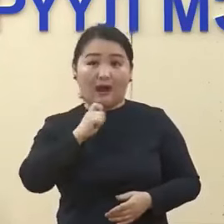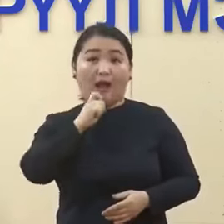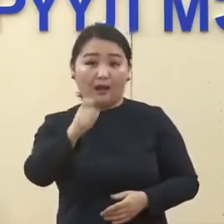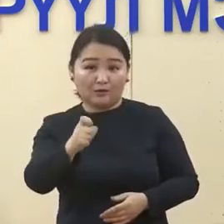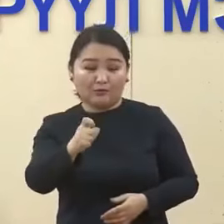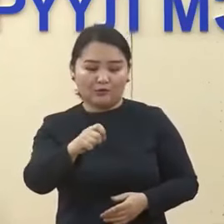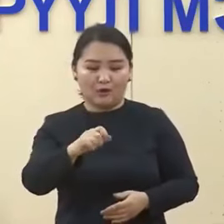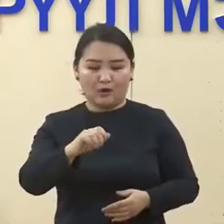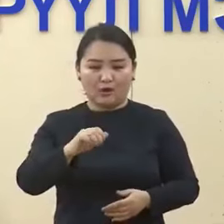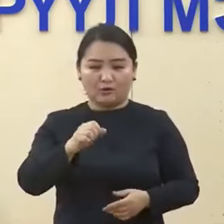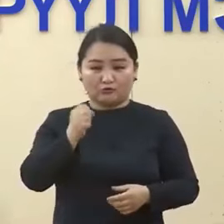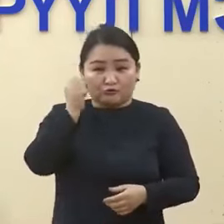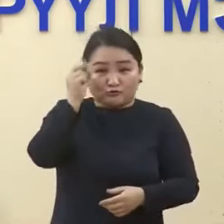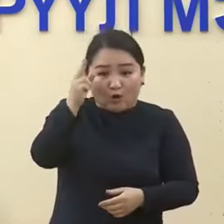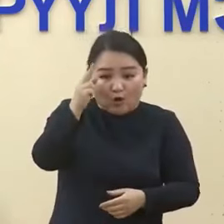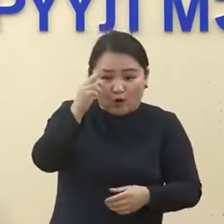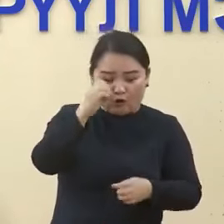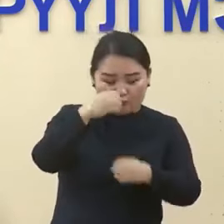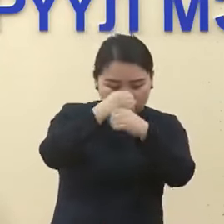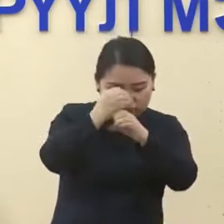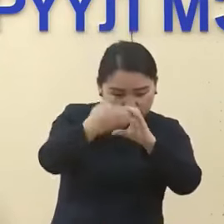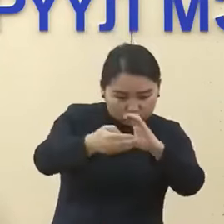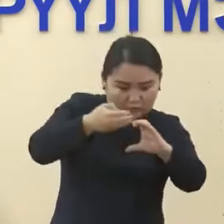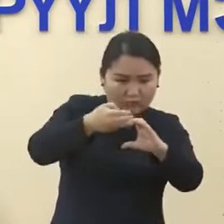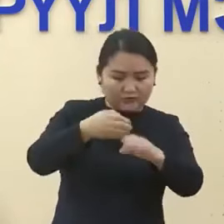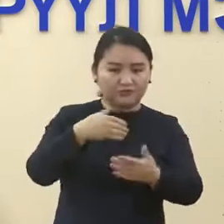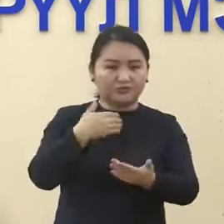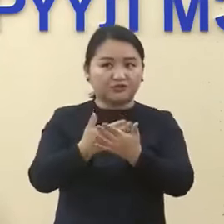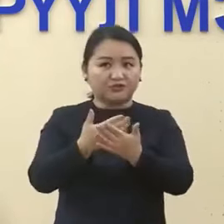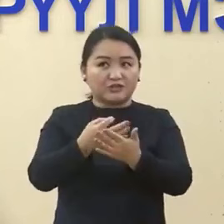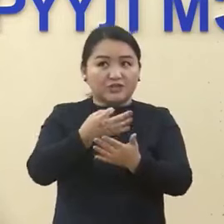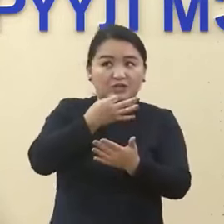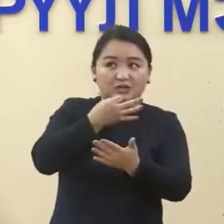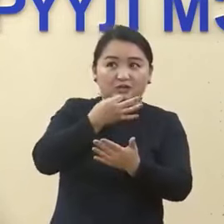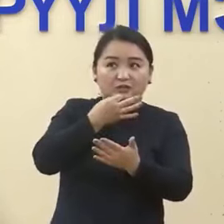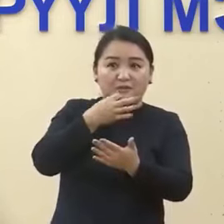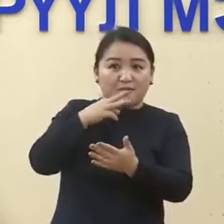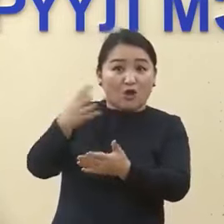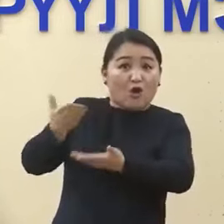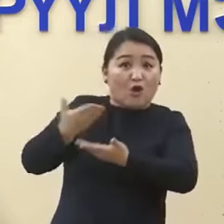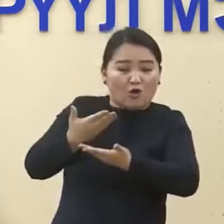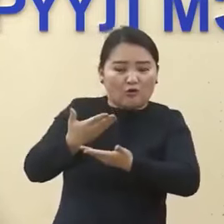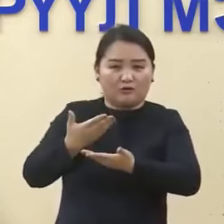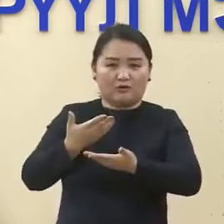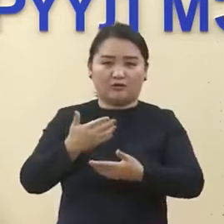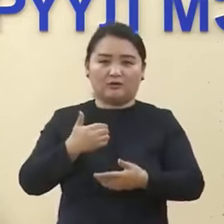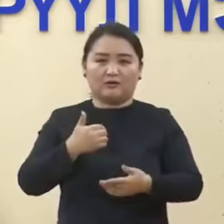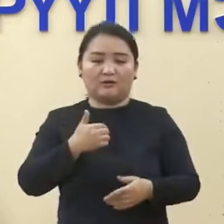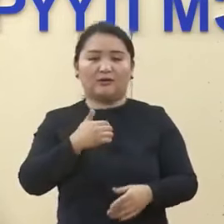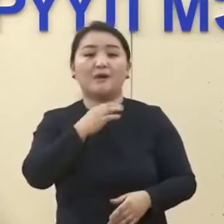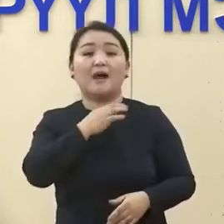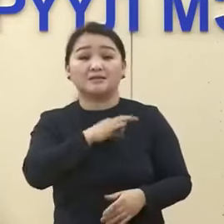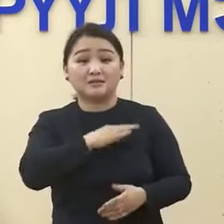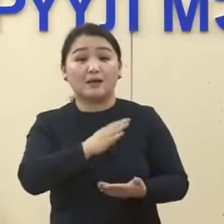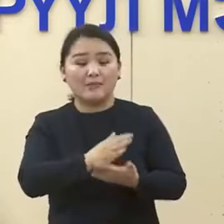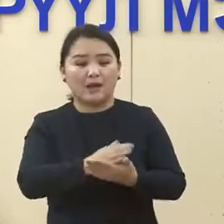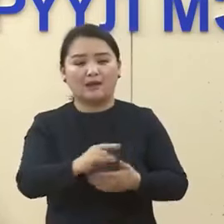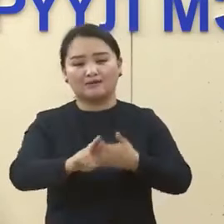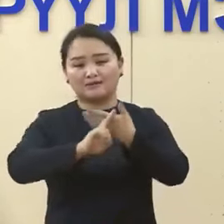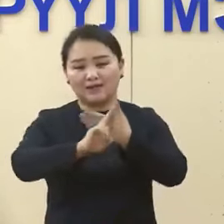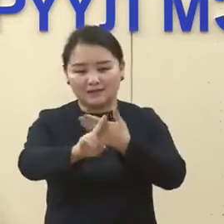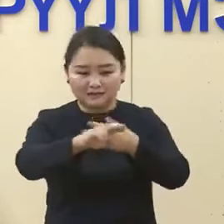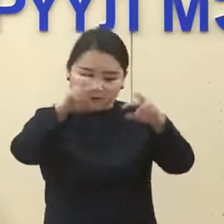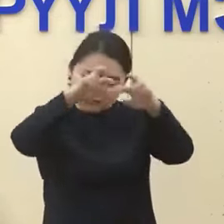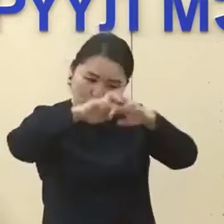онцлоор ашиглах нь бидэнд бас тодорхой дохио чимээ өгөх, а мөн бид нар бас цаашдын судалгаа